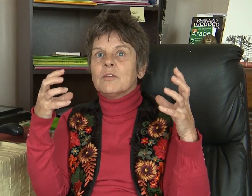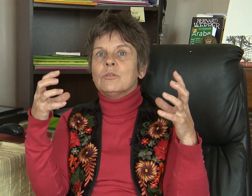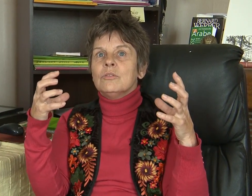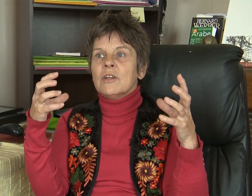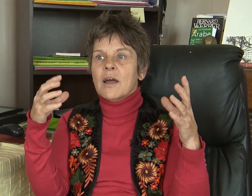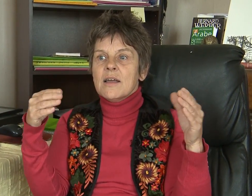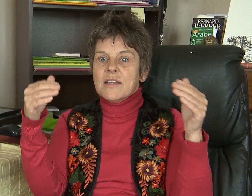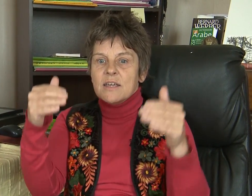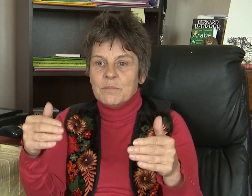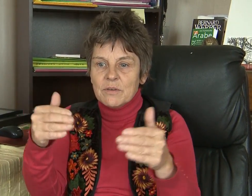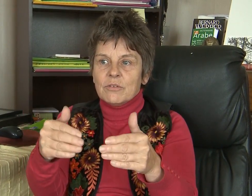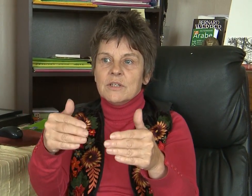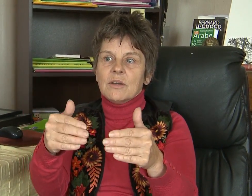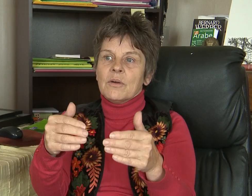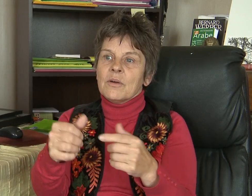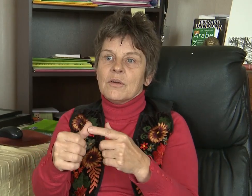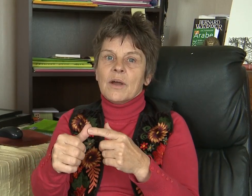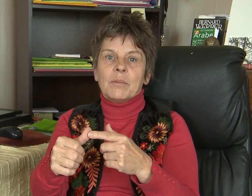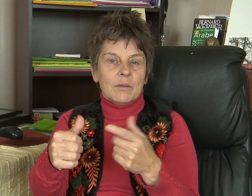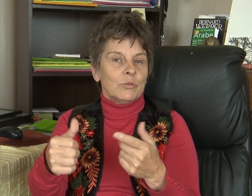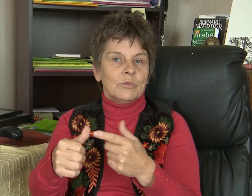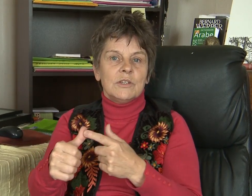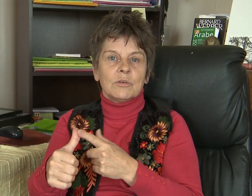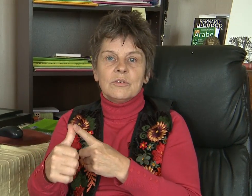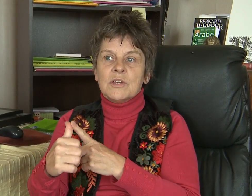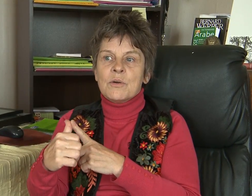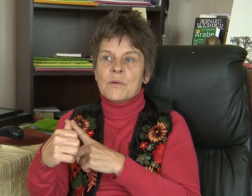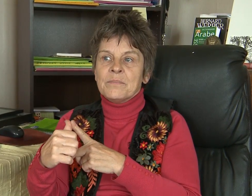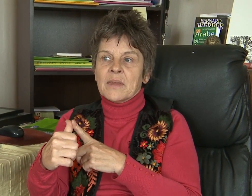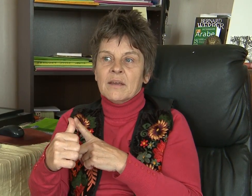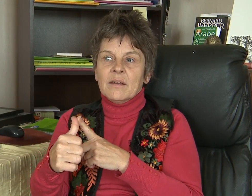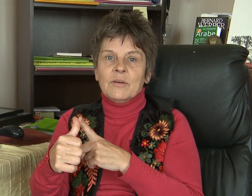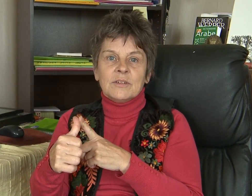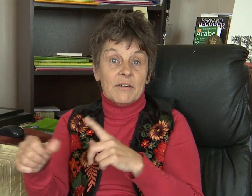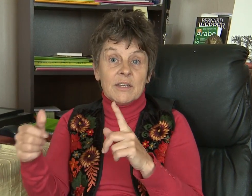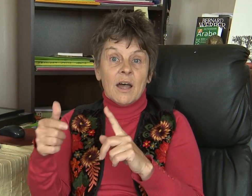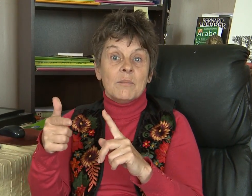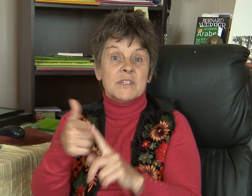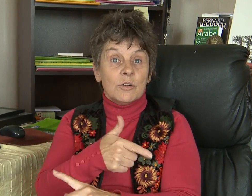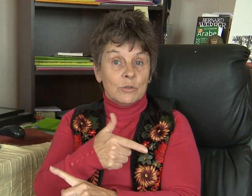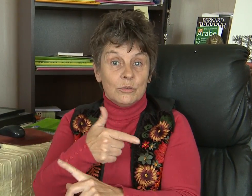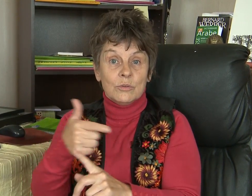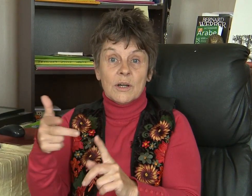ce sujet-là. Et puis venir, après mon sous-titre c'est Travail d'arabe, dialogue de sourds,